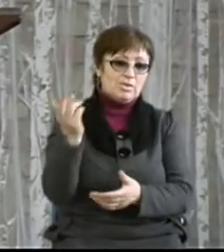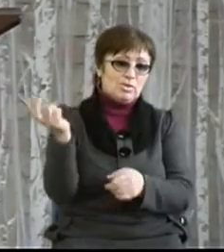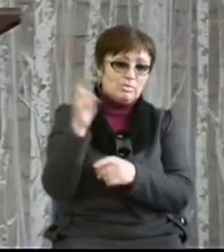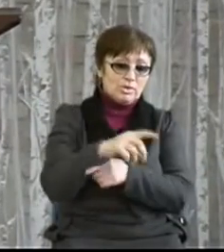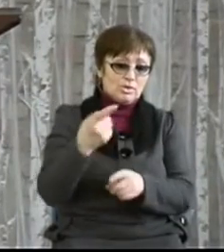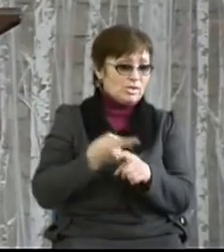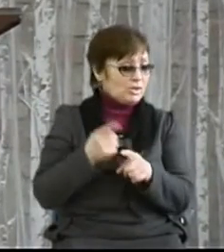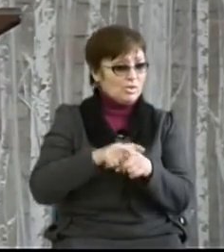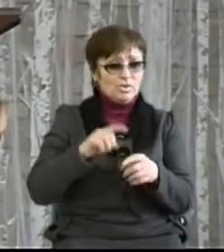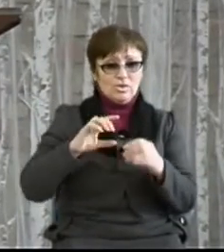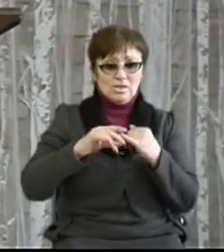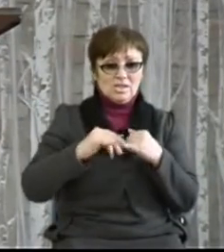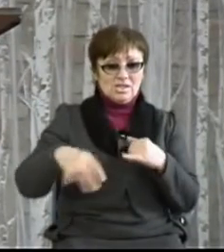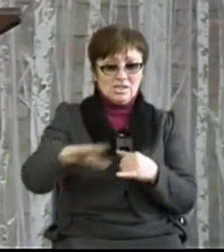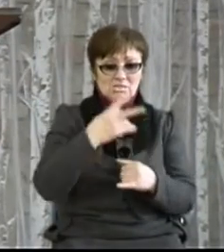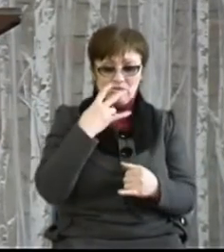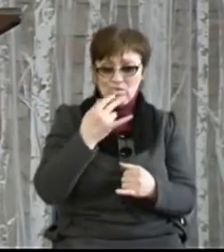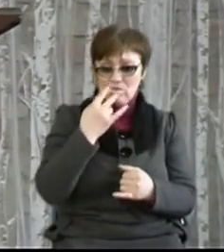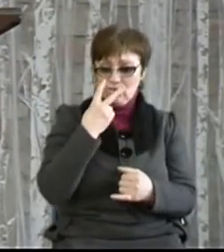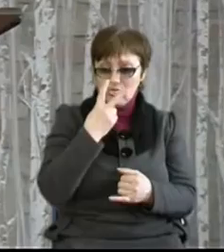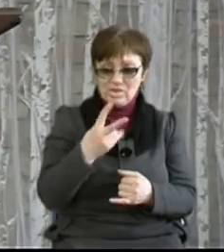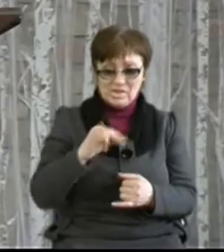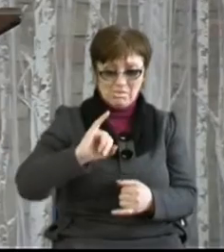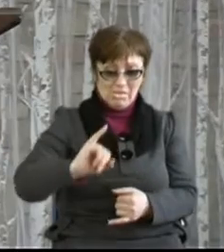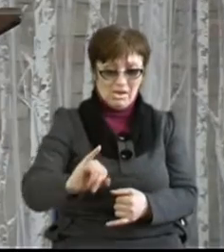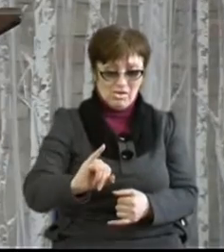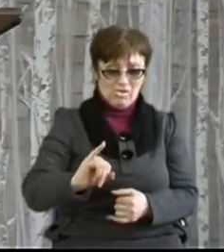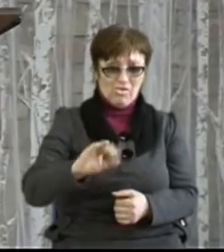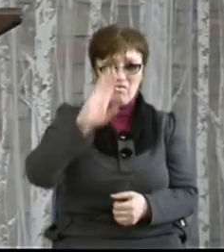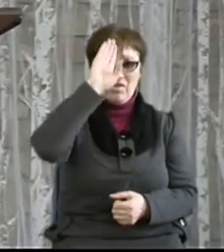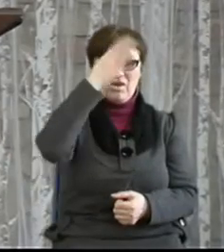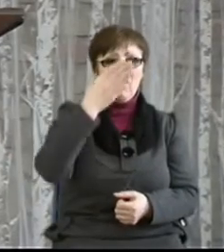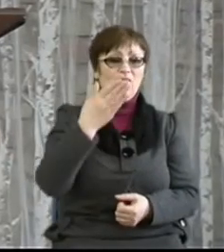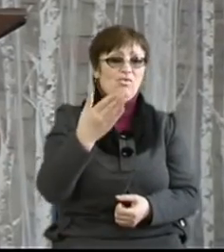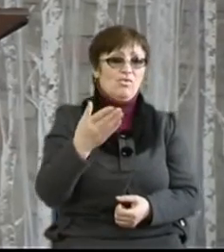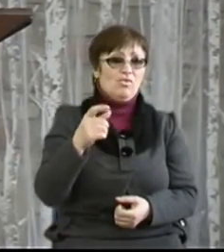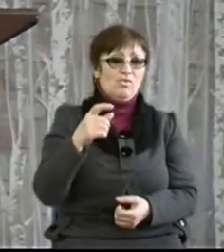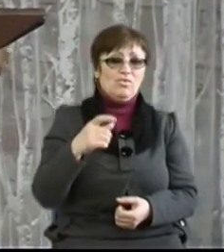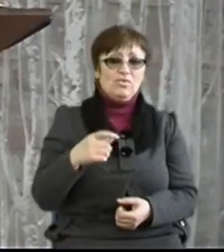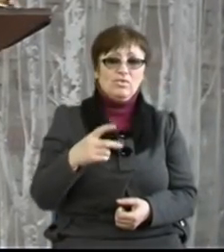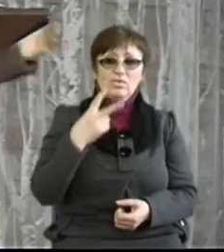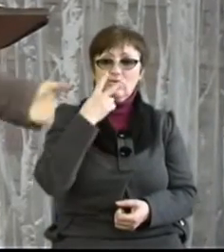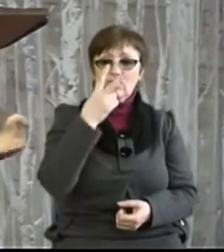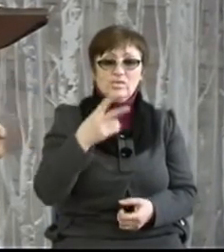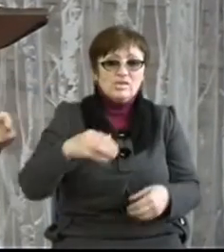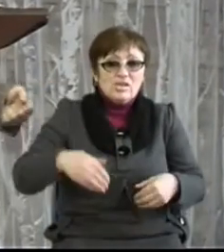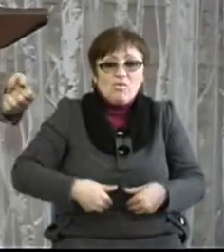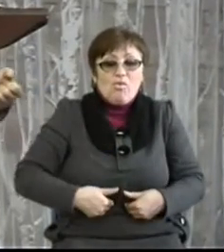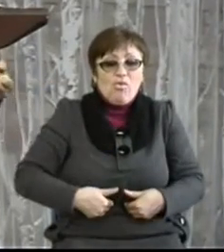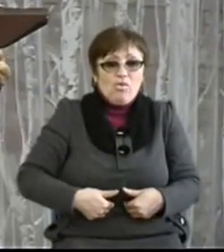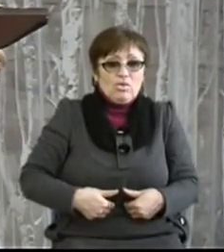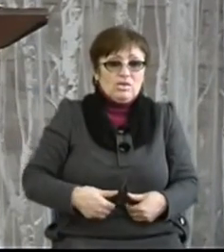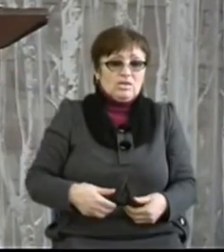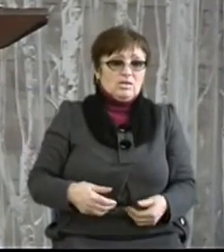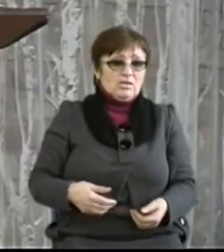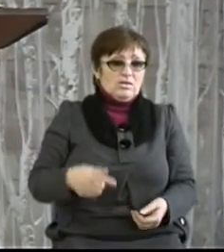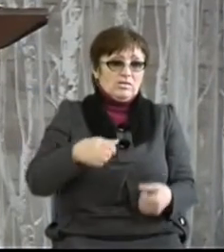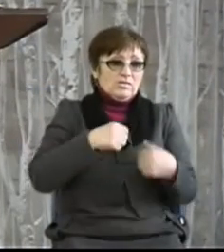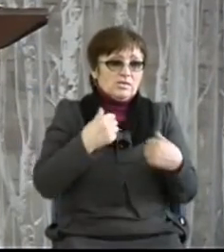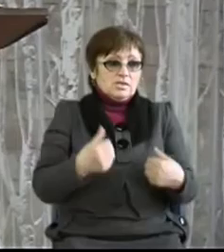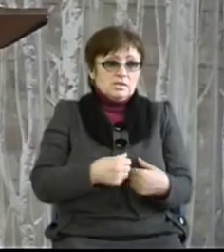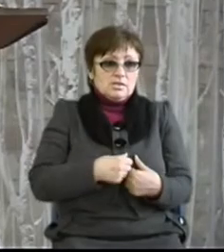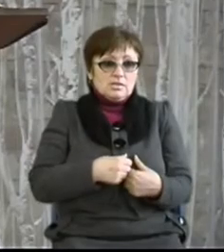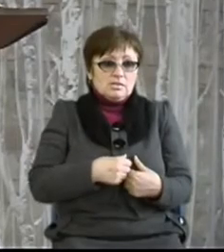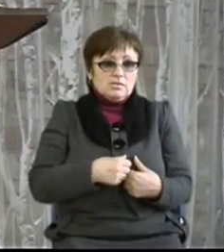в эту землю, который увидел этот негатив, враждебность от народа, к которому он пришел, плюс он увидел голод, и в его